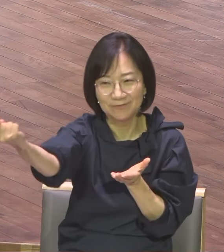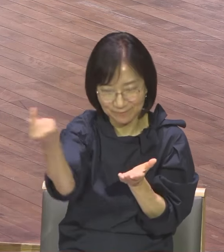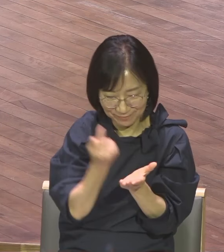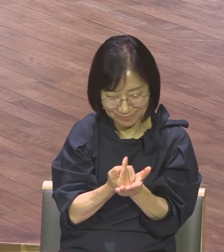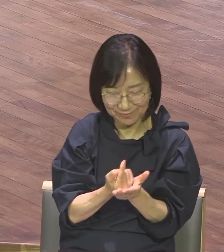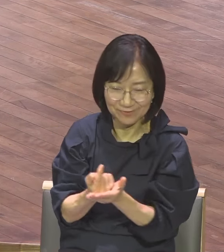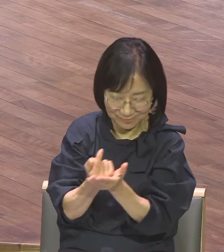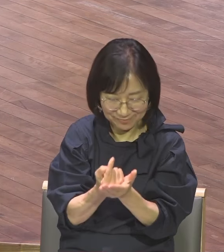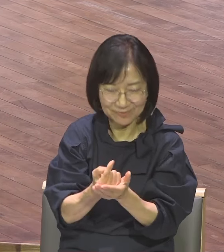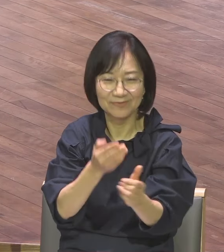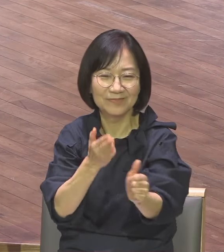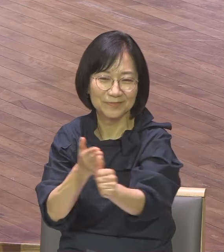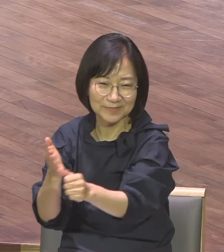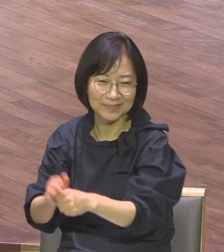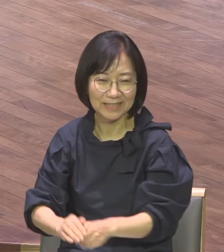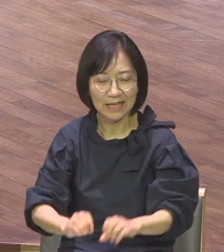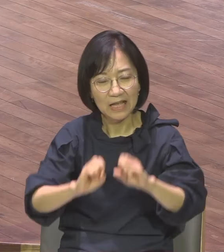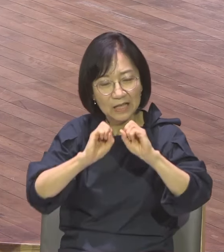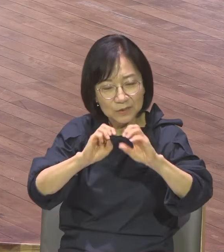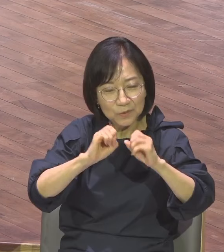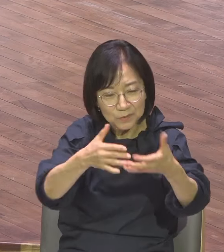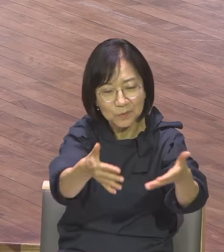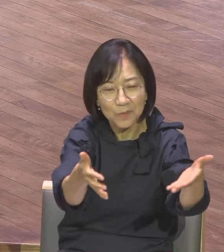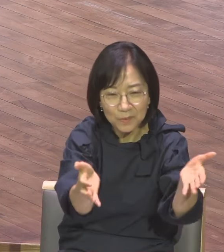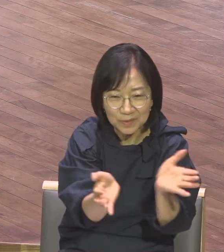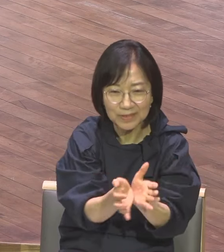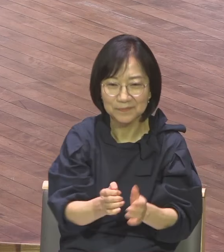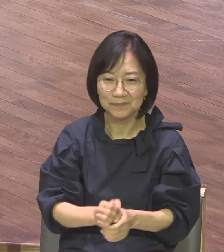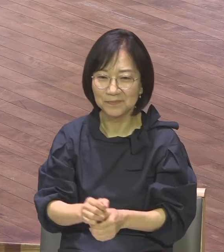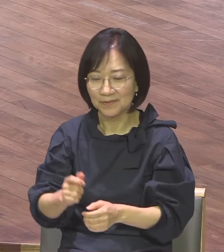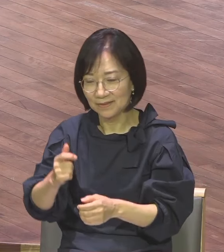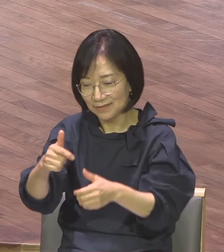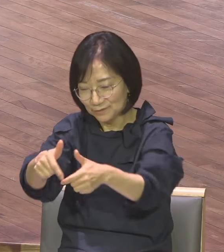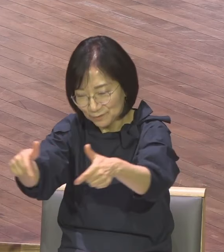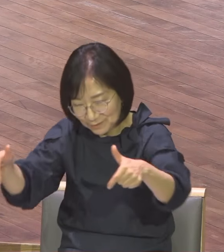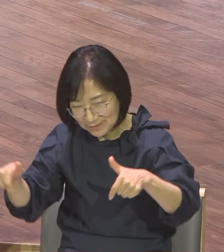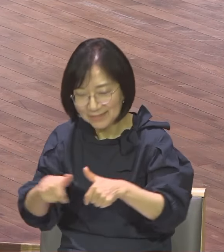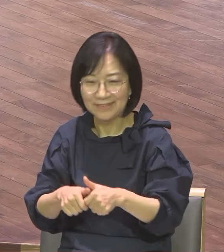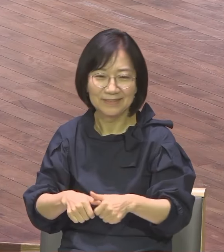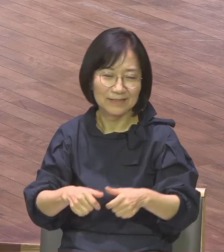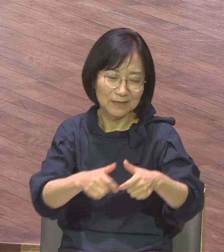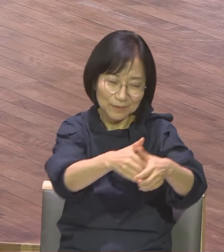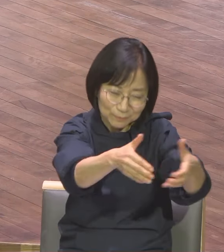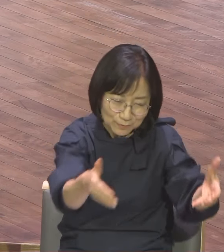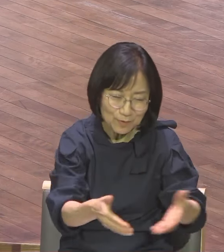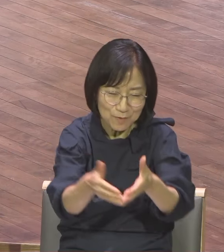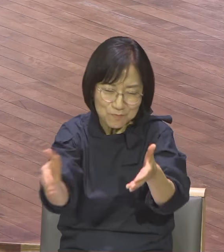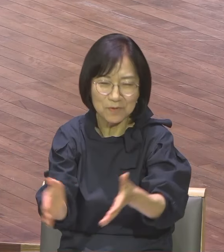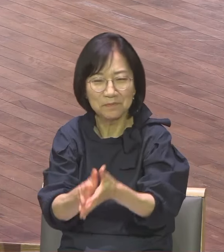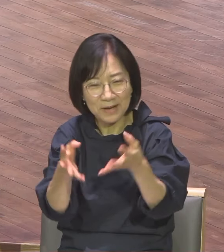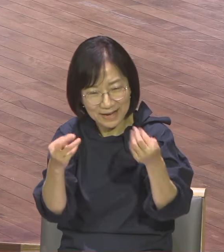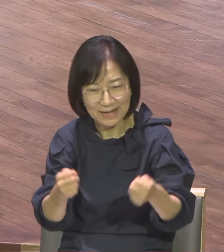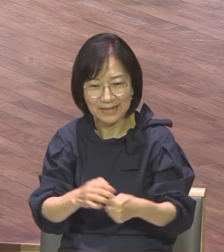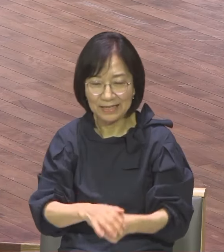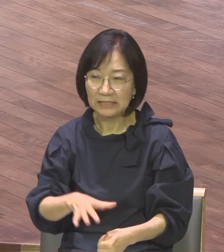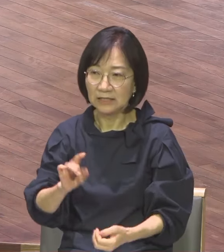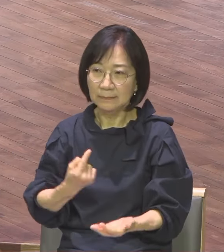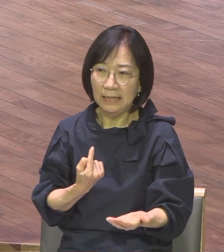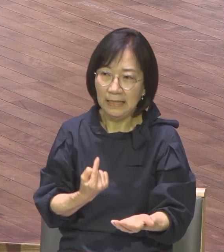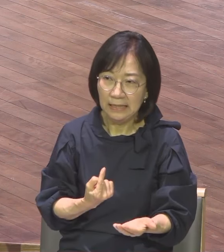돼요. 전도회 있지요. 기관 있지요. 부서 있지요. 구역 있죠. 모임이 얼마나 많습니까? 처음에는